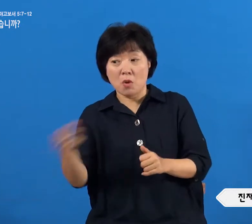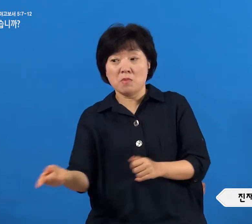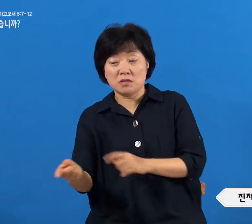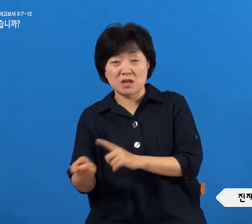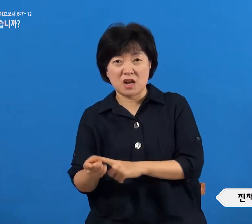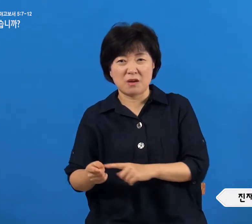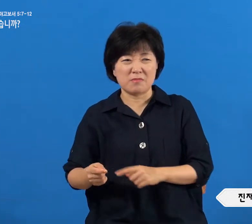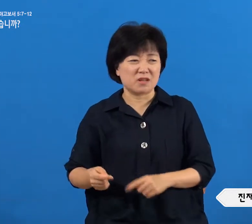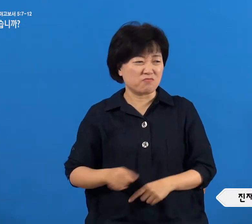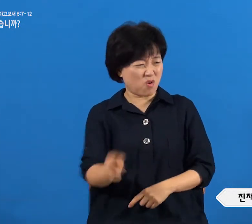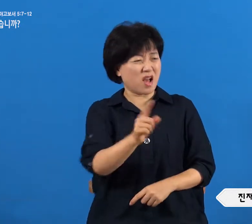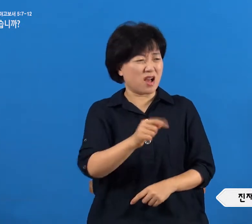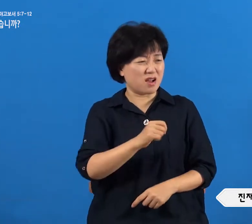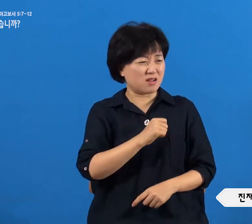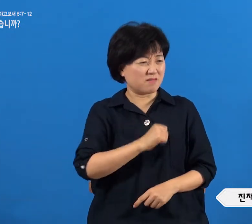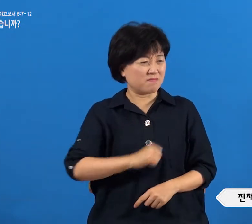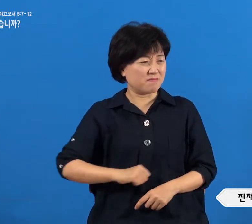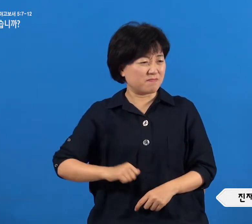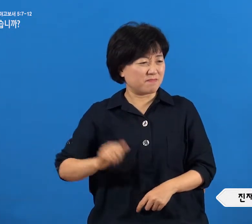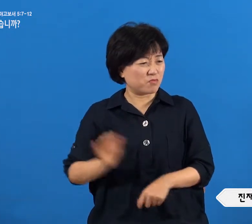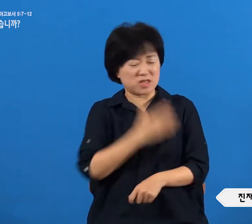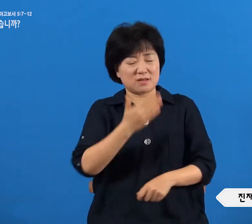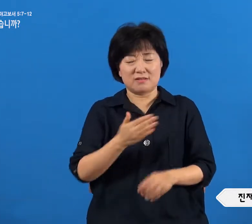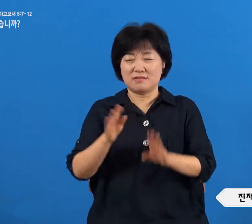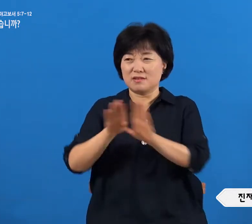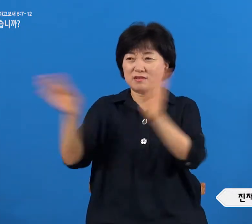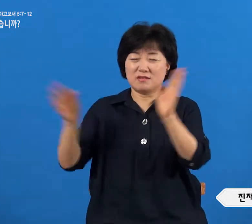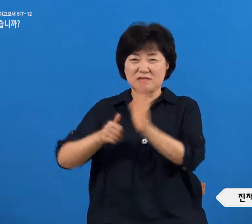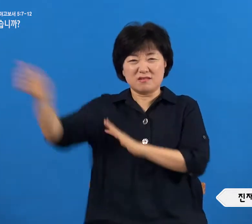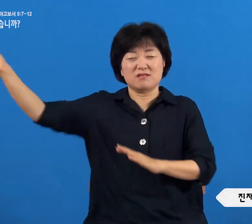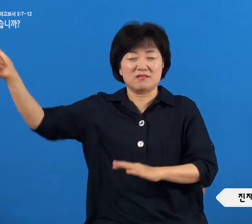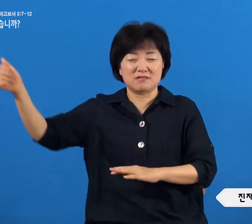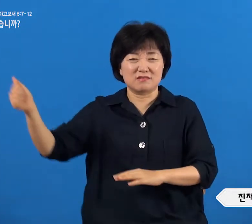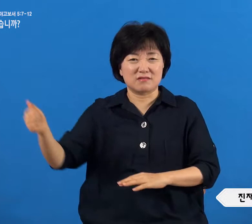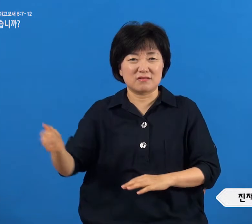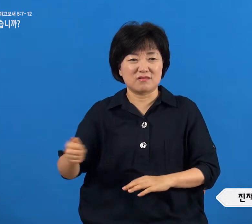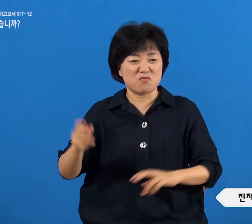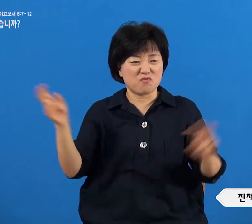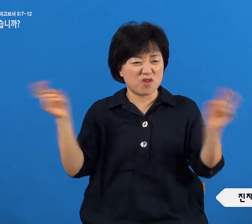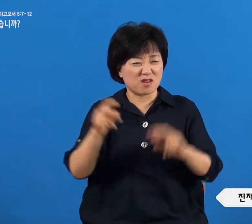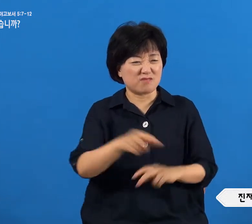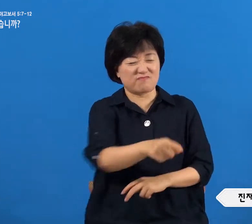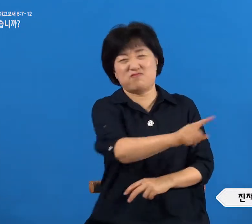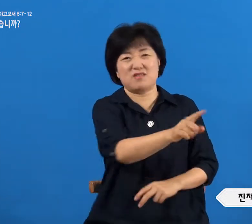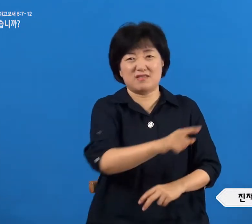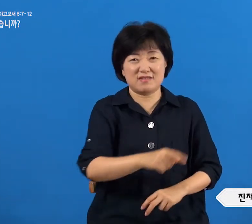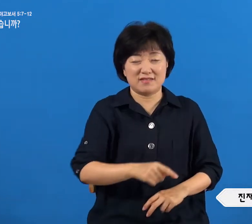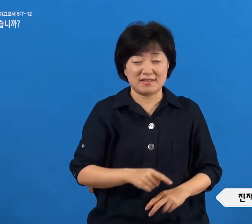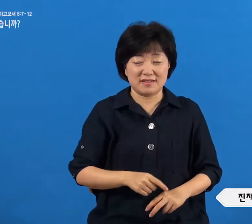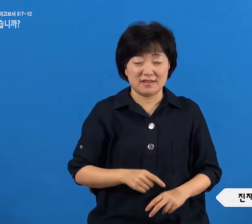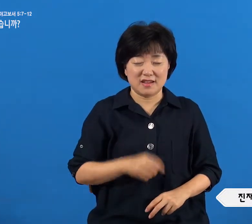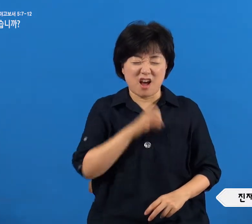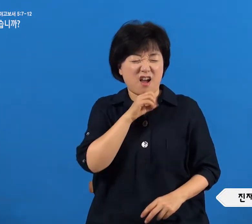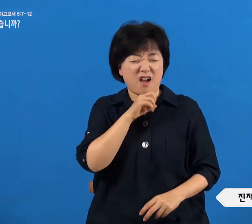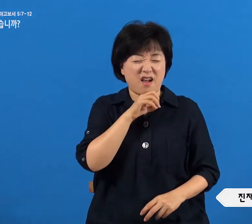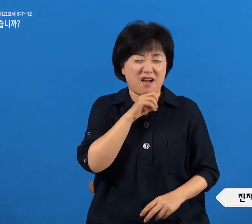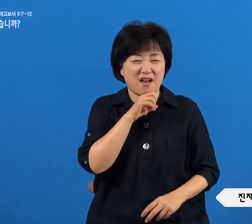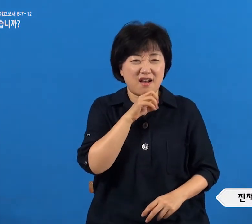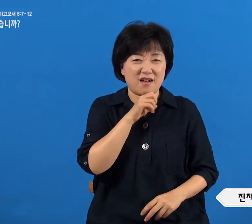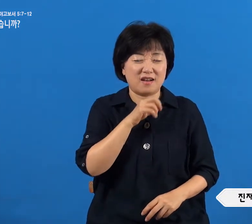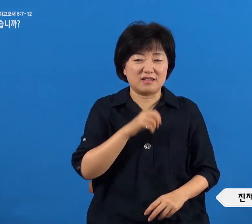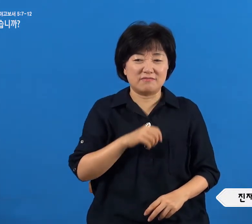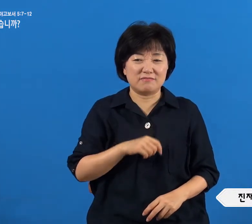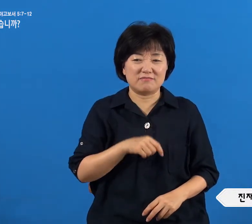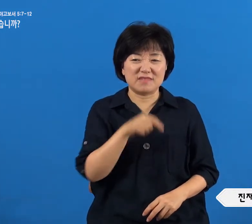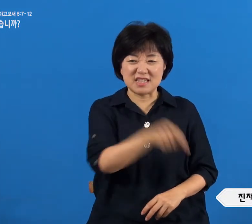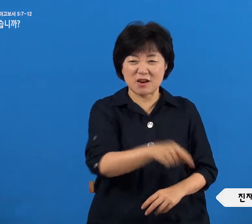못하고 문을 박차고 나갑니다. 회사가 여기밖에 없냐? 또 한 사람은 소리 지른다.